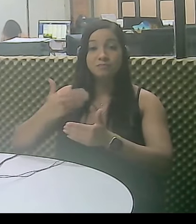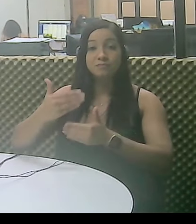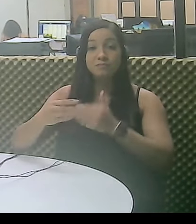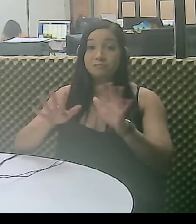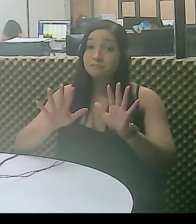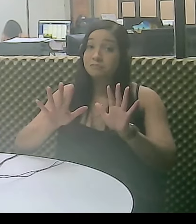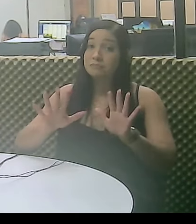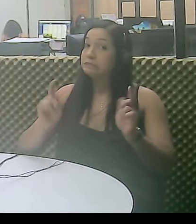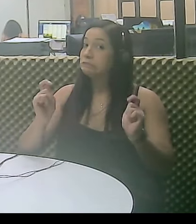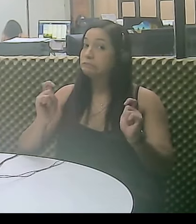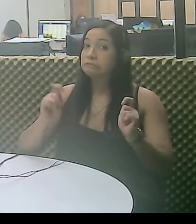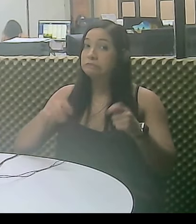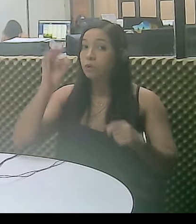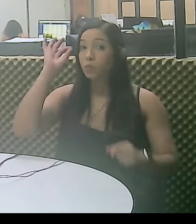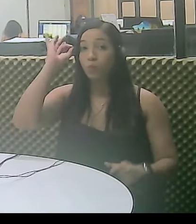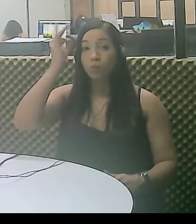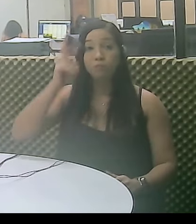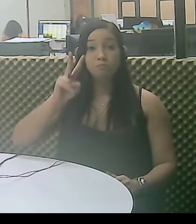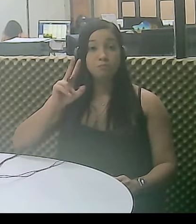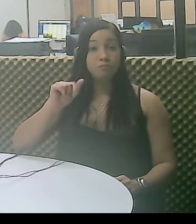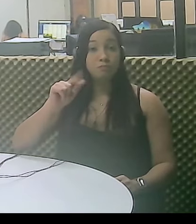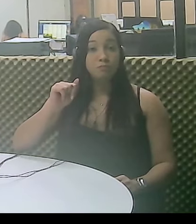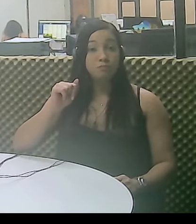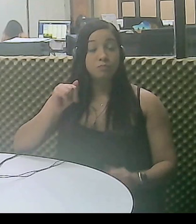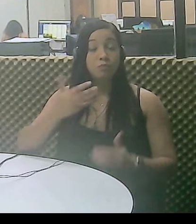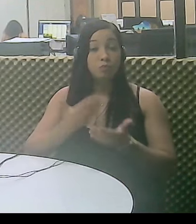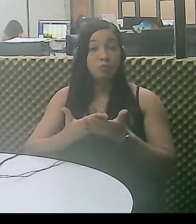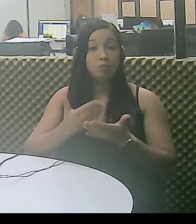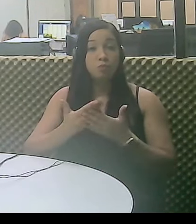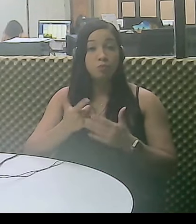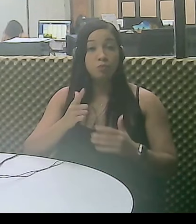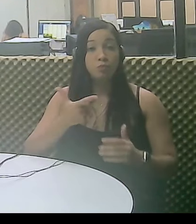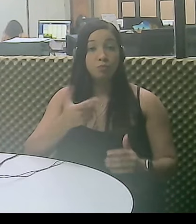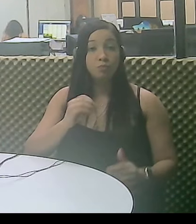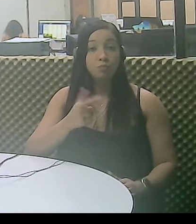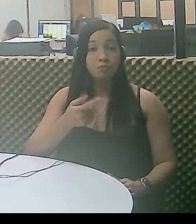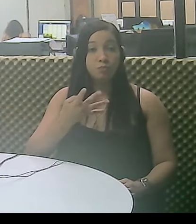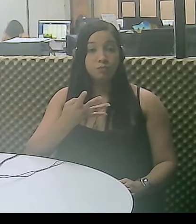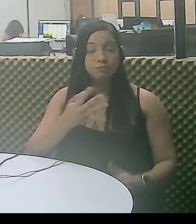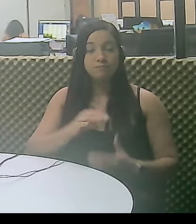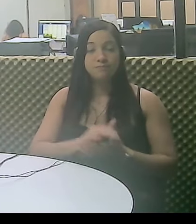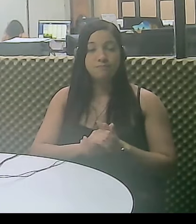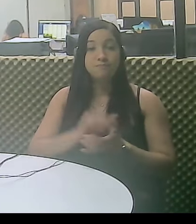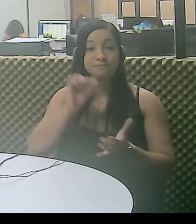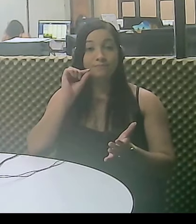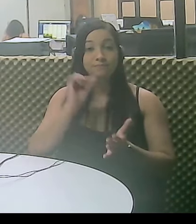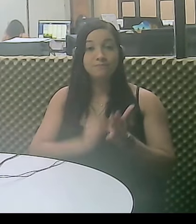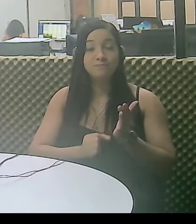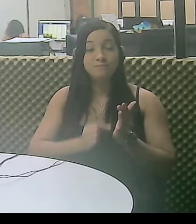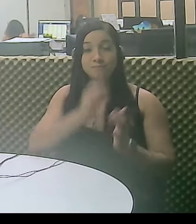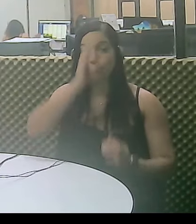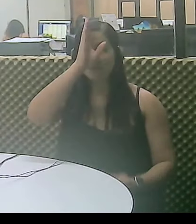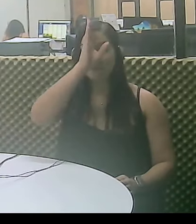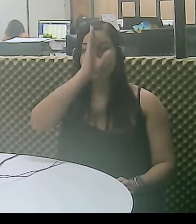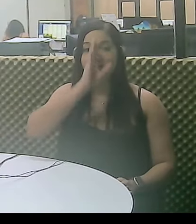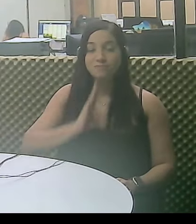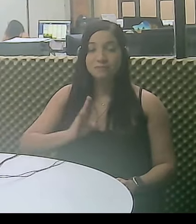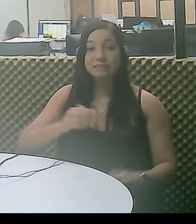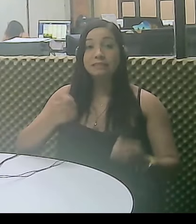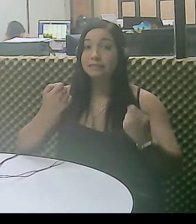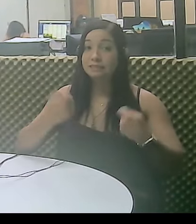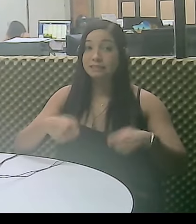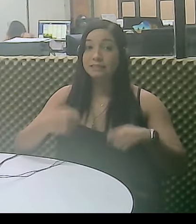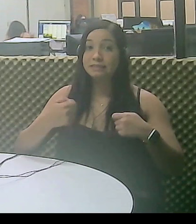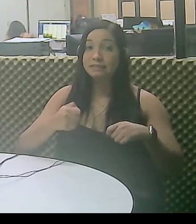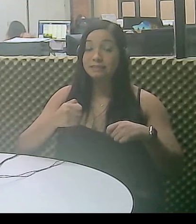entanto, não é garantia automática de vaga para o ano letivo de 2024. As inscrições são gratuitas e deverão ser feitas